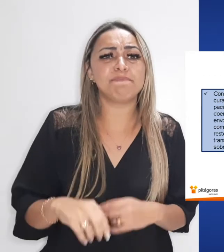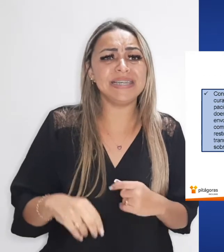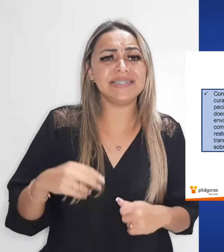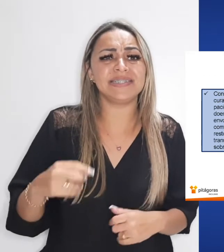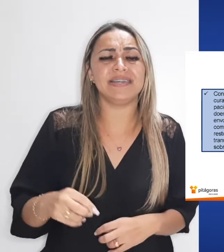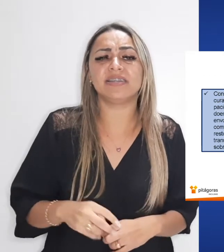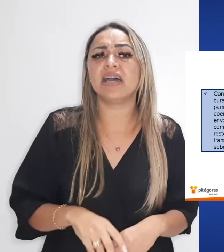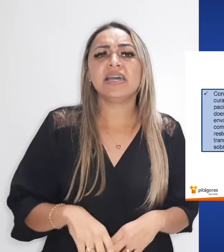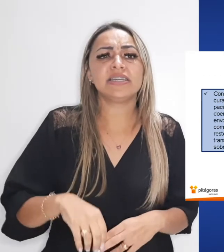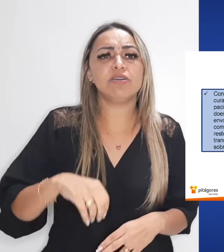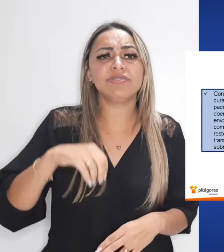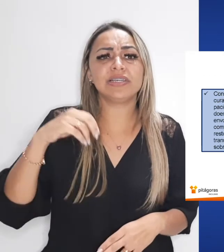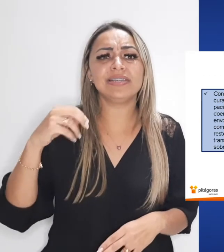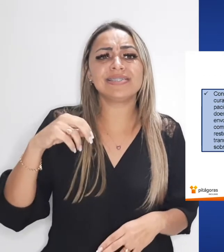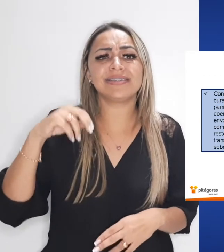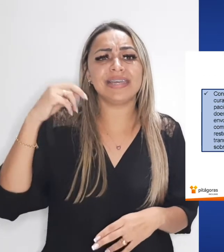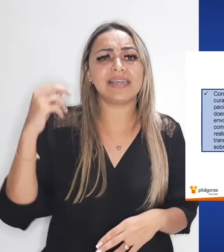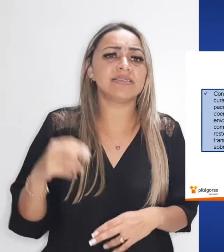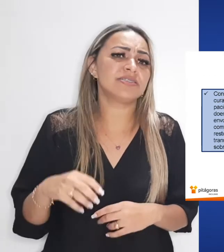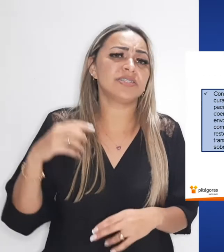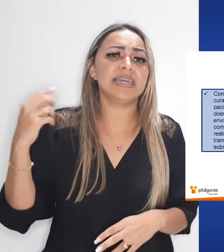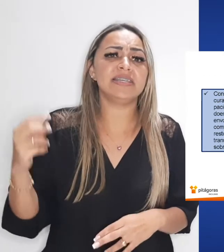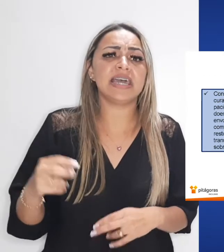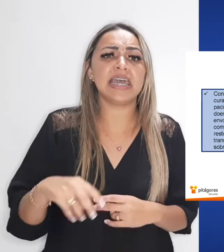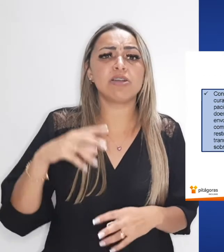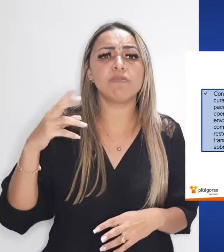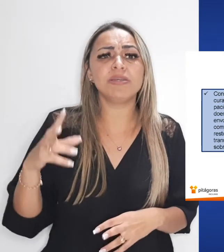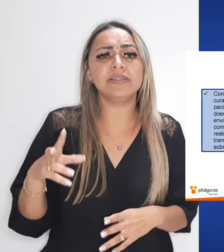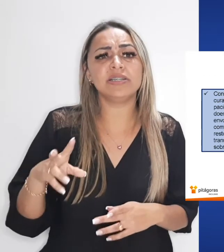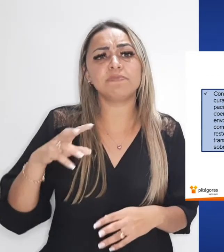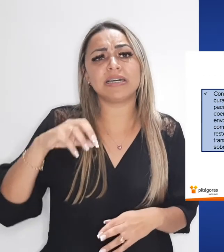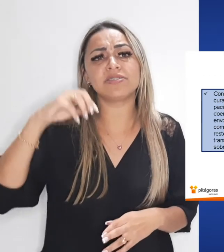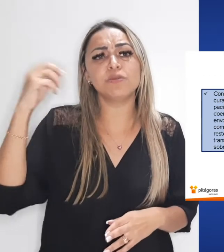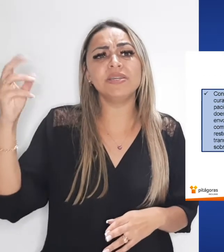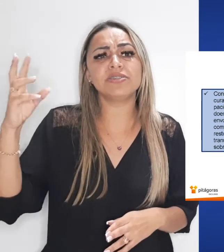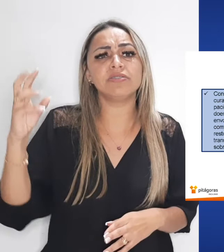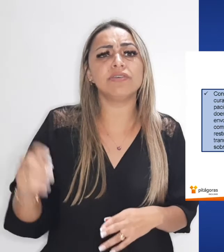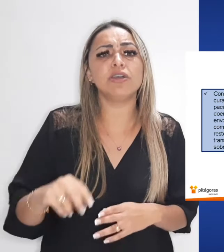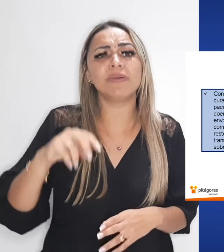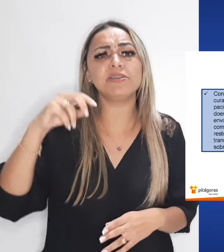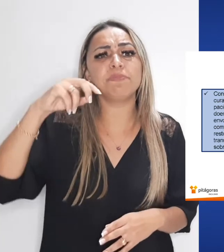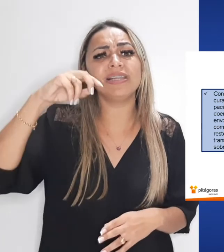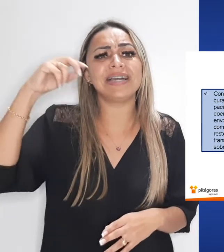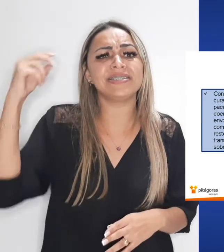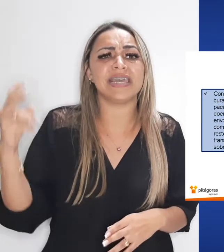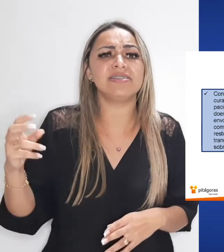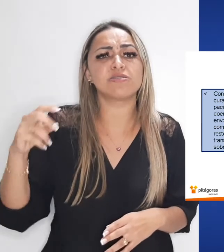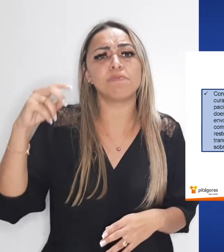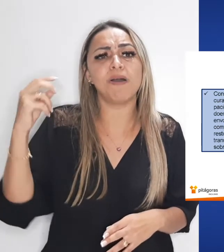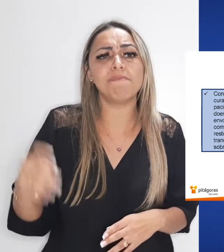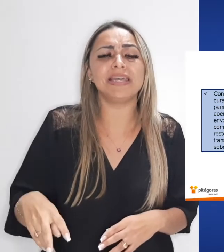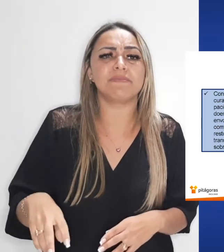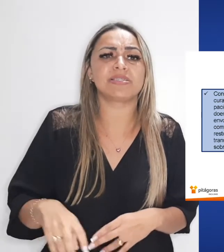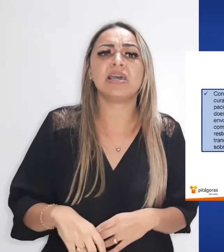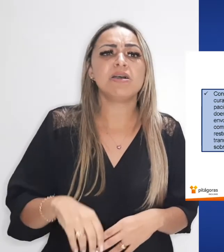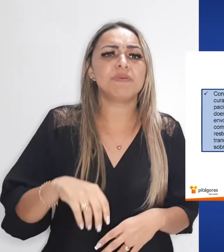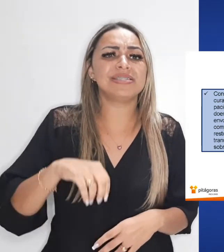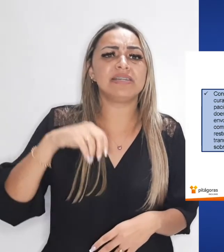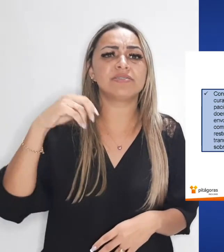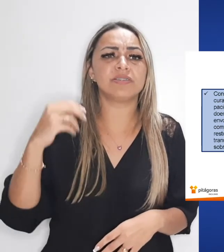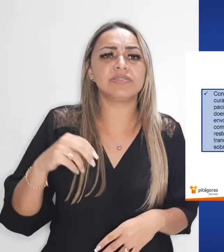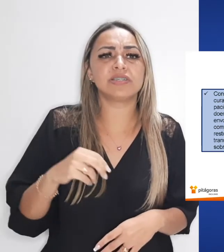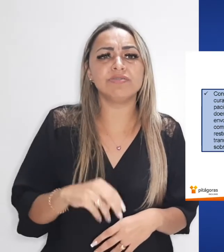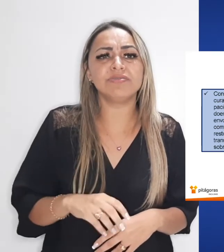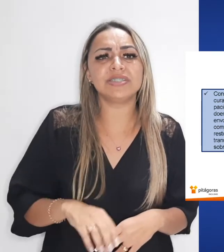da terapia gênica, que utiliza técnicas de DNA recombinante para substituir ou manipular germes com problemas,